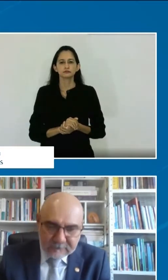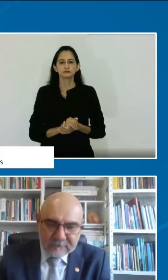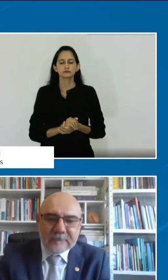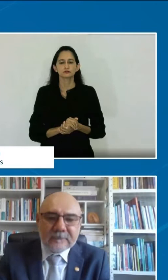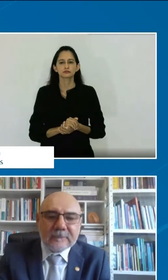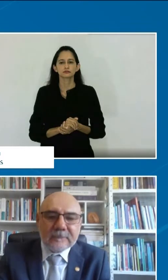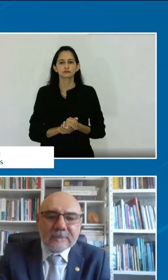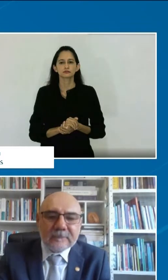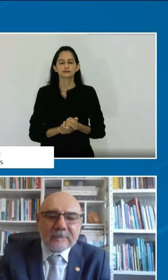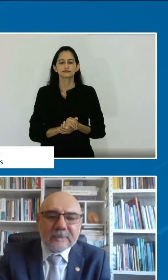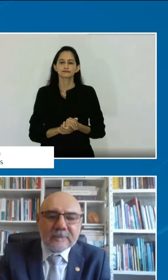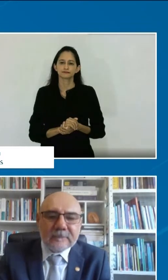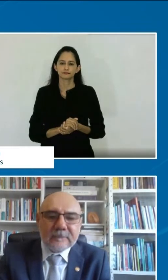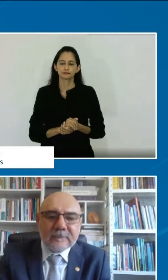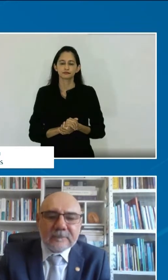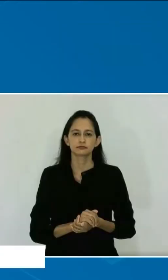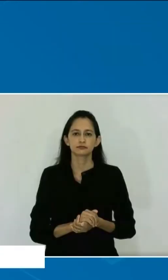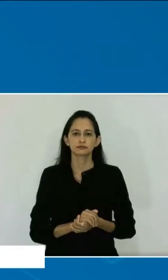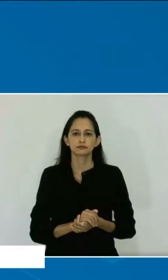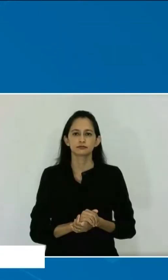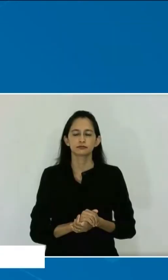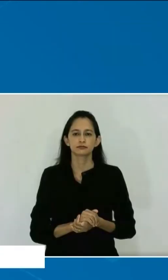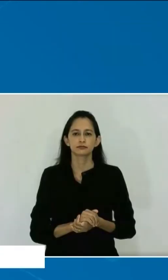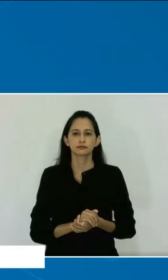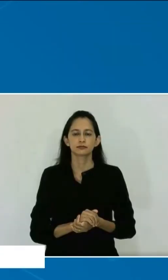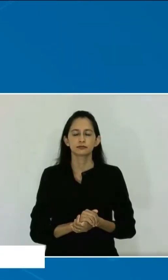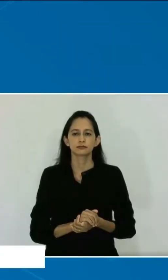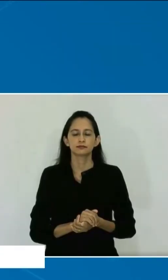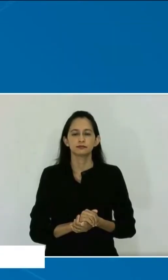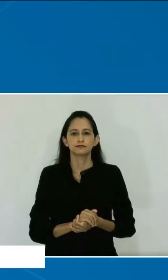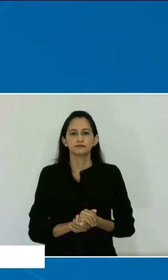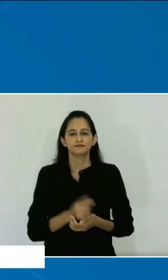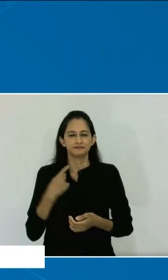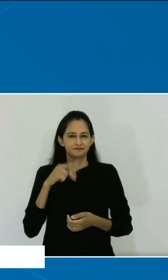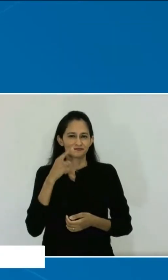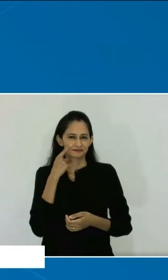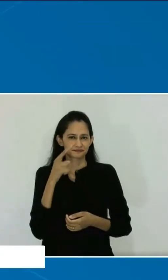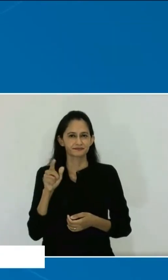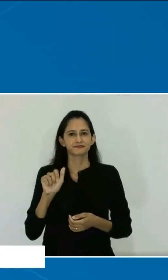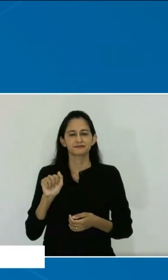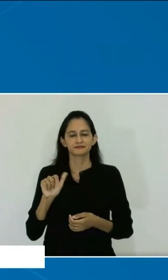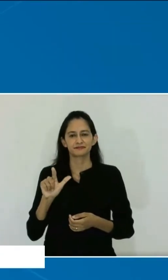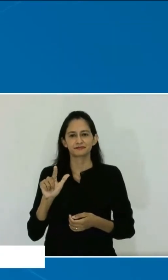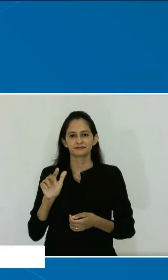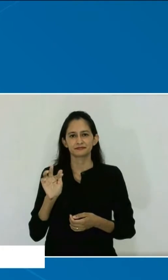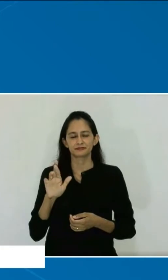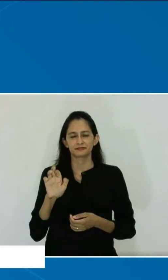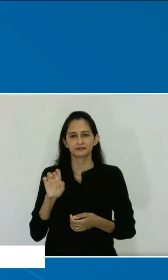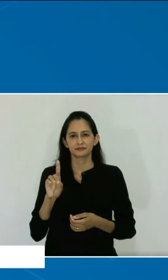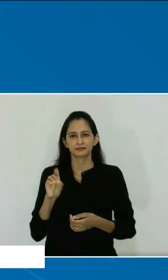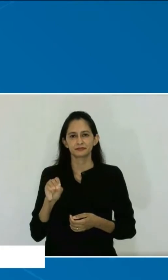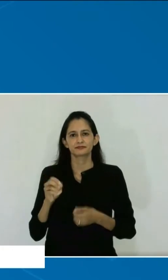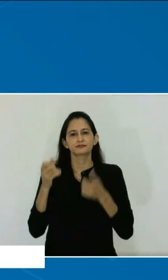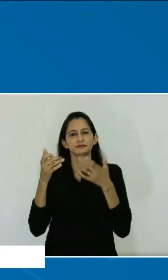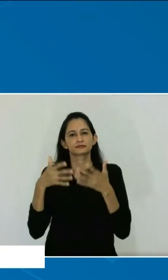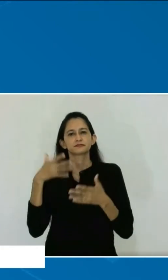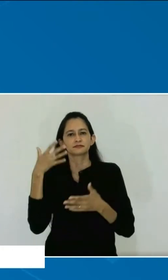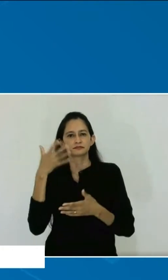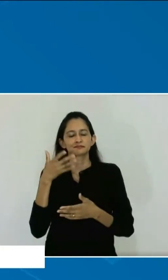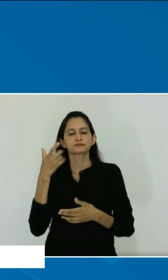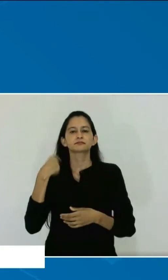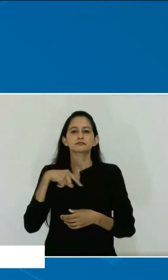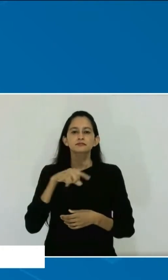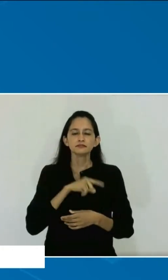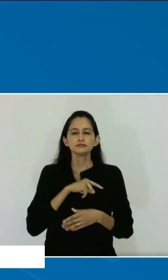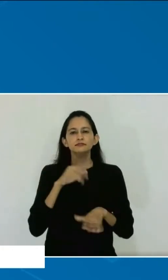Bom, Letícia, a gente escuta o reitor Alfredo falar e a gente até se confunde, né?